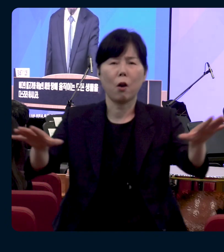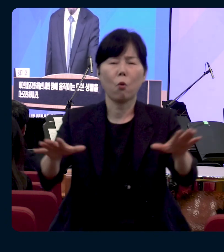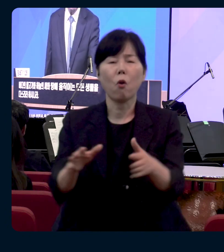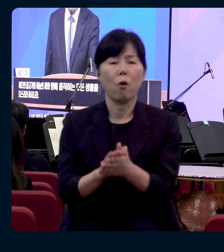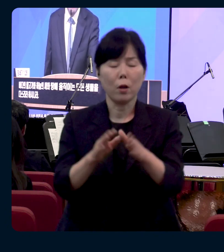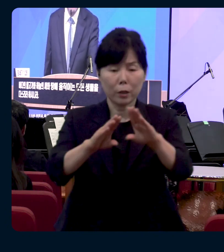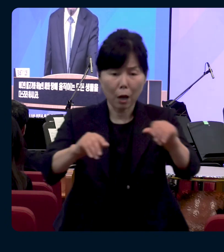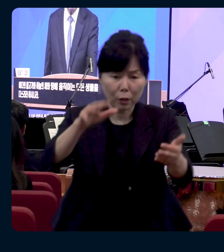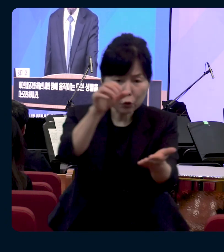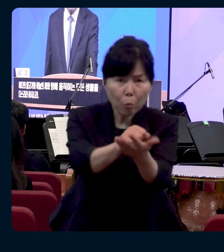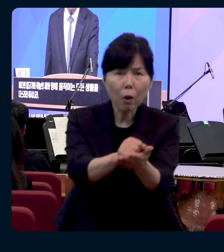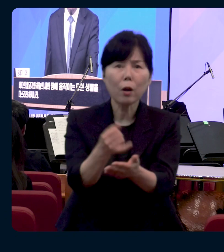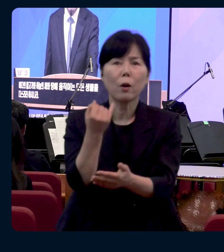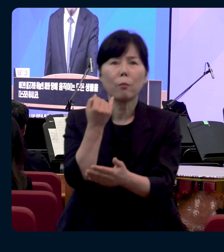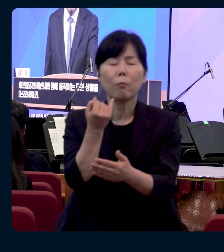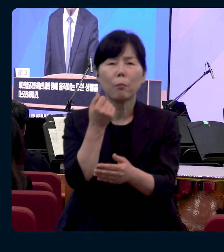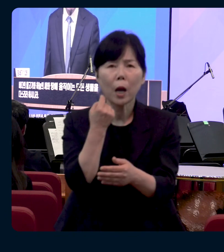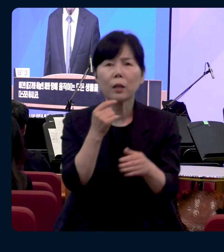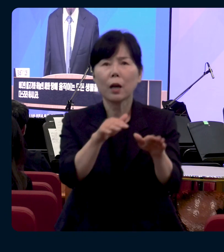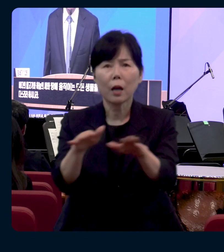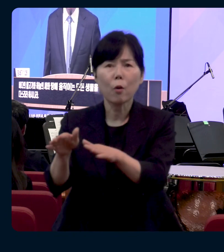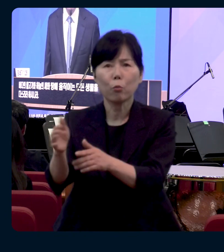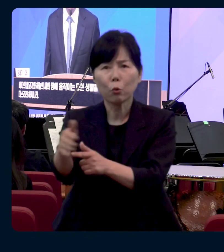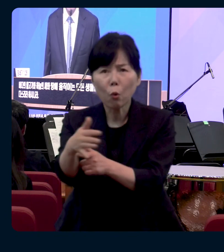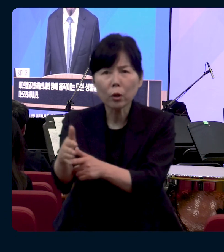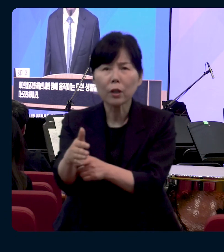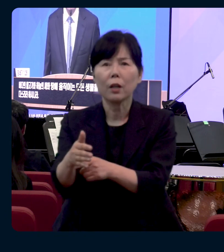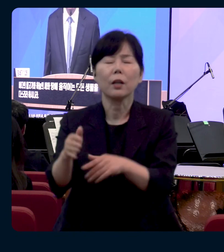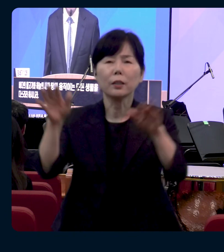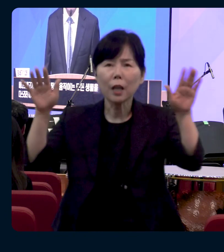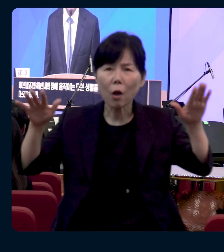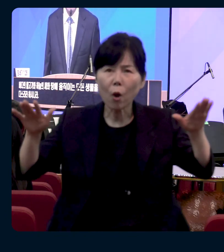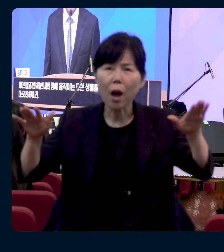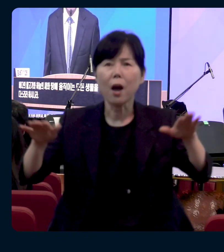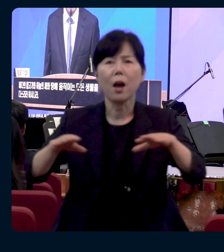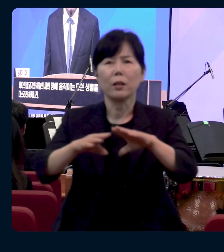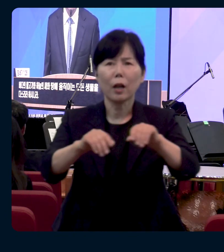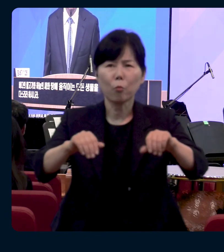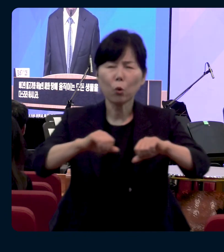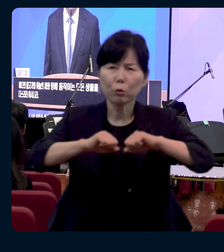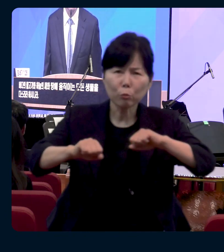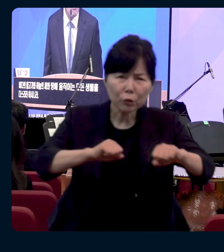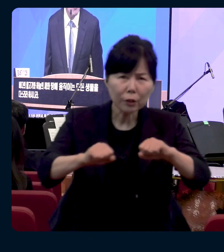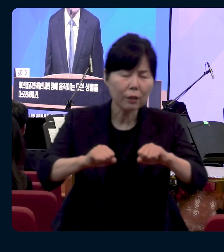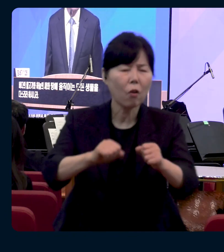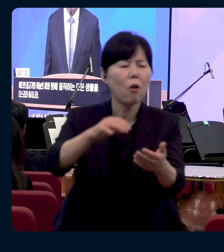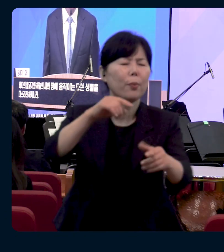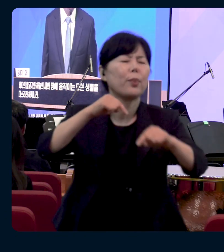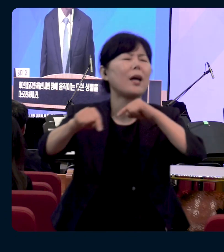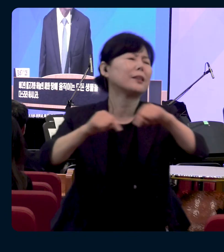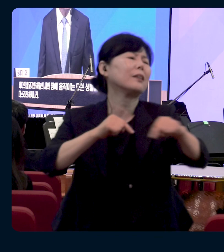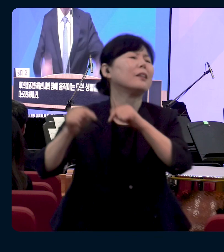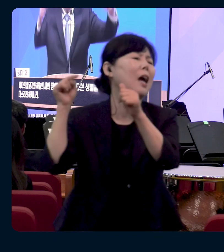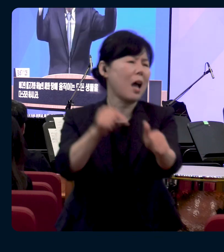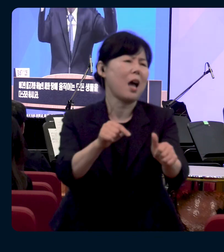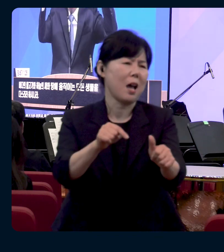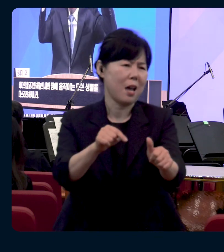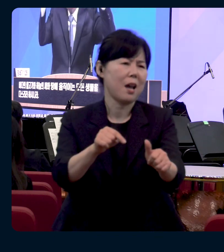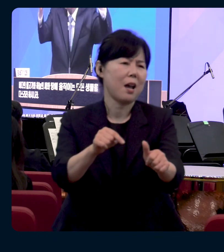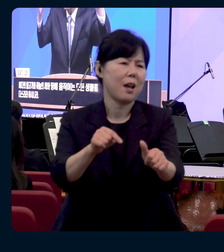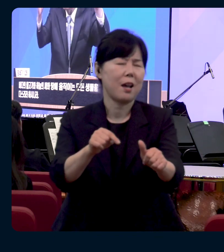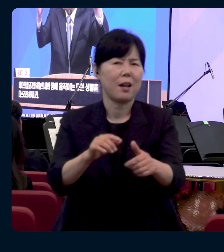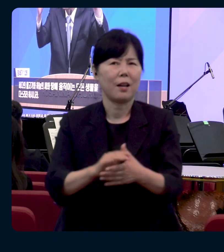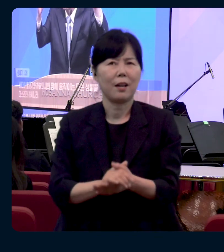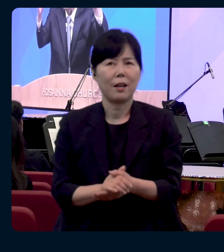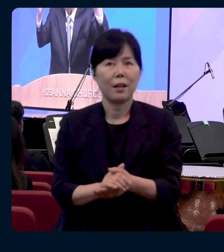정복하라, 바다의 물고기와 하늘의 새와 땅에 움직이는 모든 생물을 다스리라 하시니라 라고 하면서 그 첫 부분을